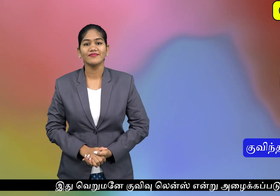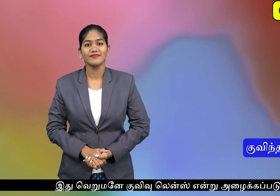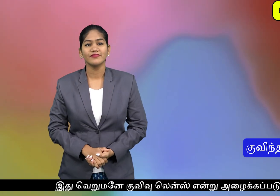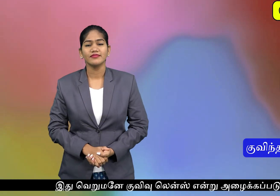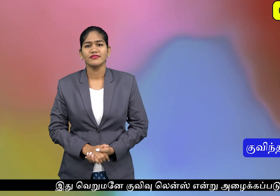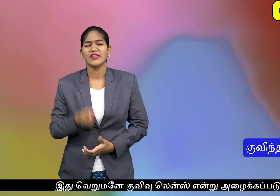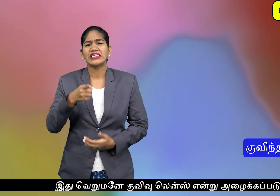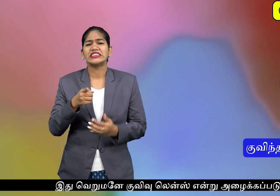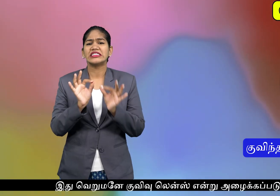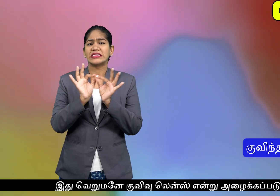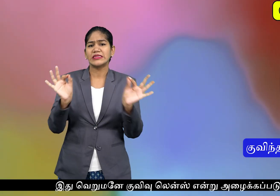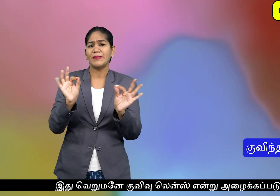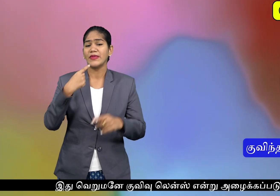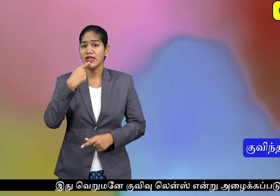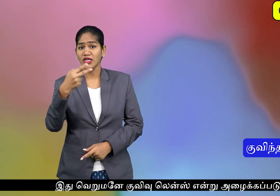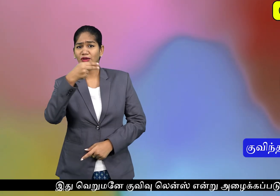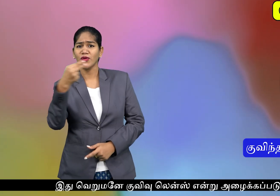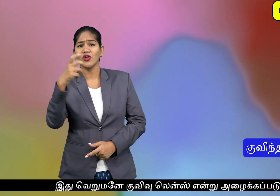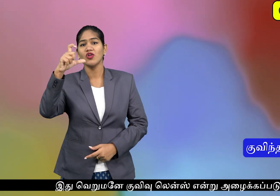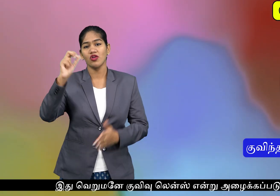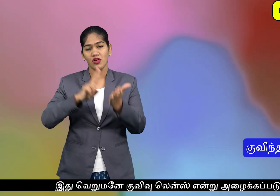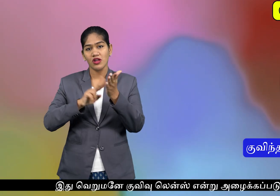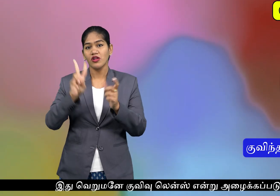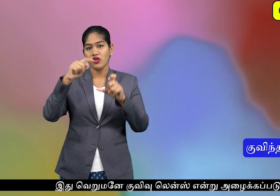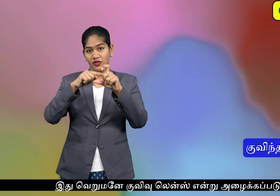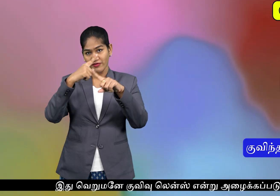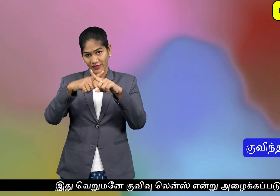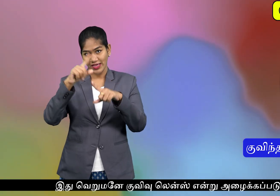இது வெறுமனே குவிவு வில்லை என்று அழைக்கப்படுகிறது.